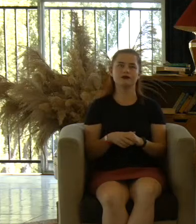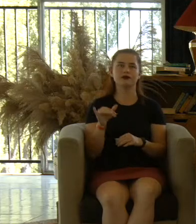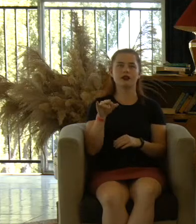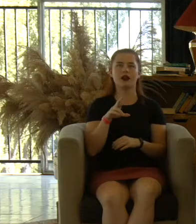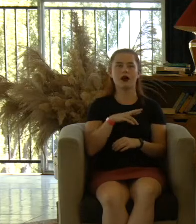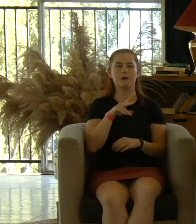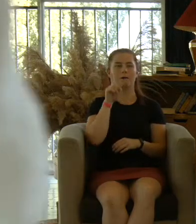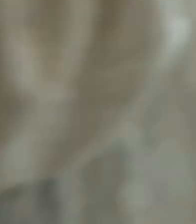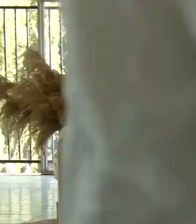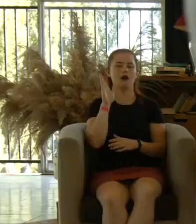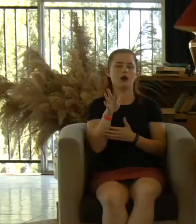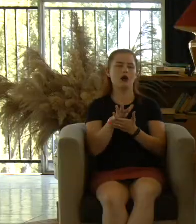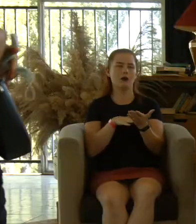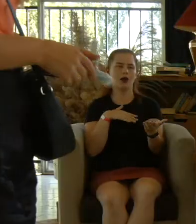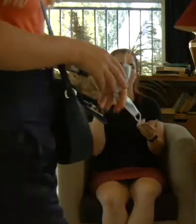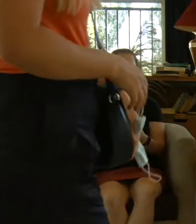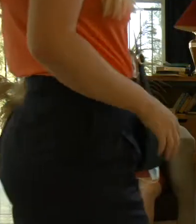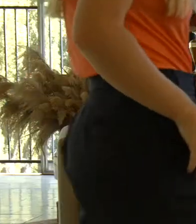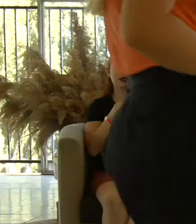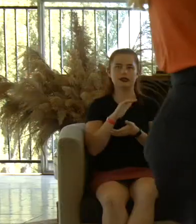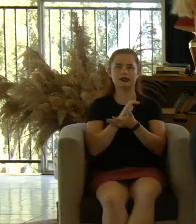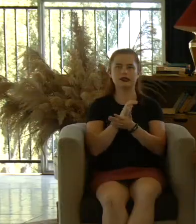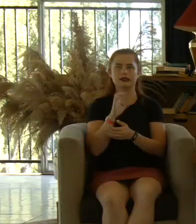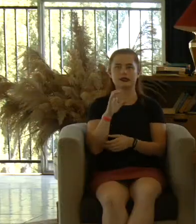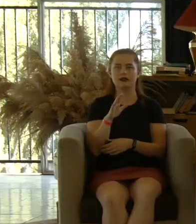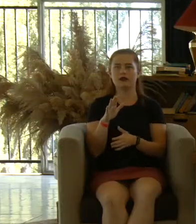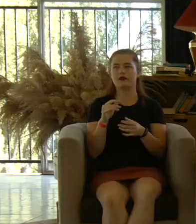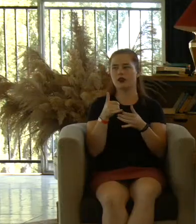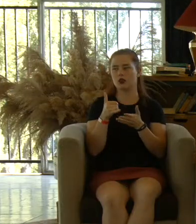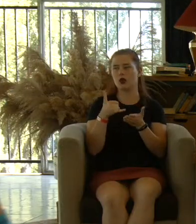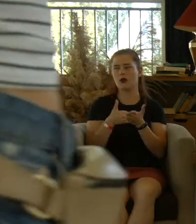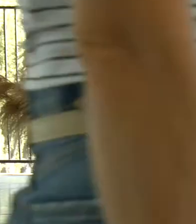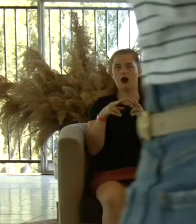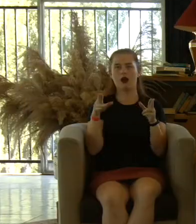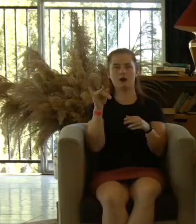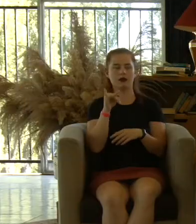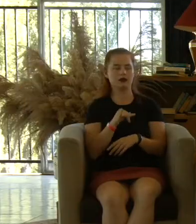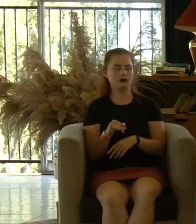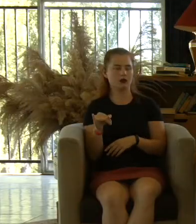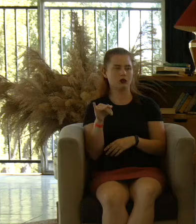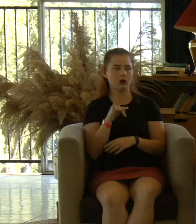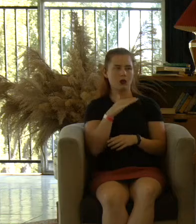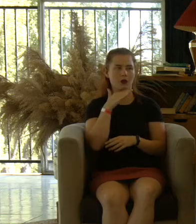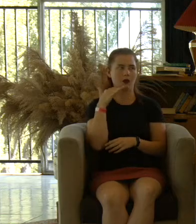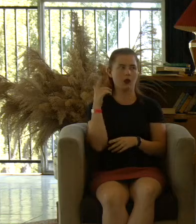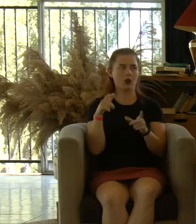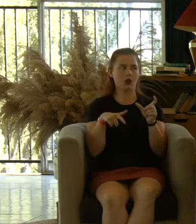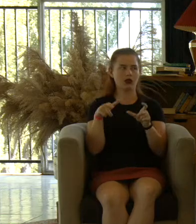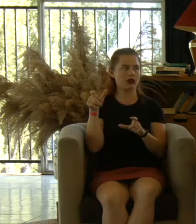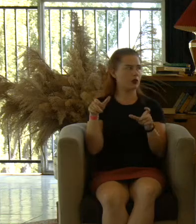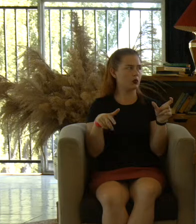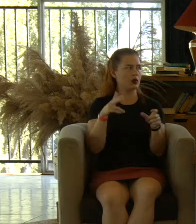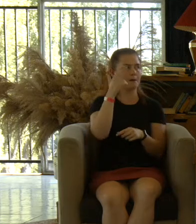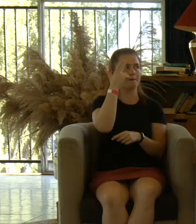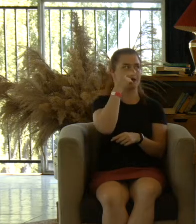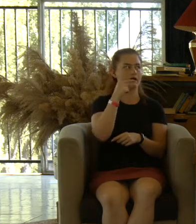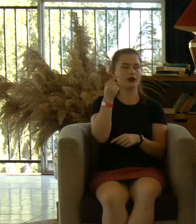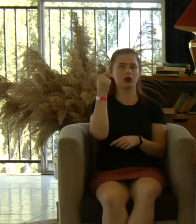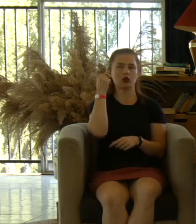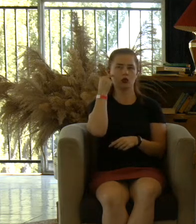Я пока буду продолжать. И получается, с вином происходит та же история. Многие люди привыкли